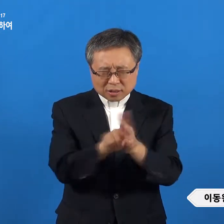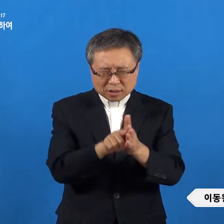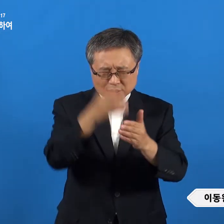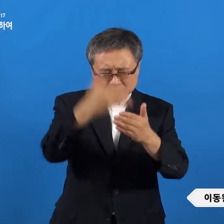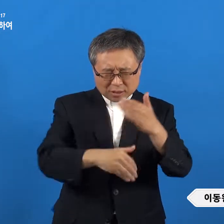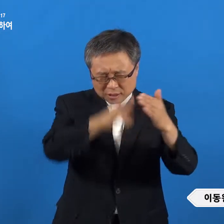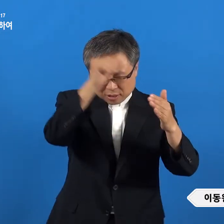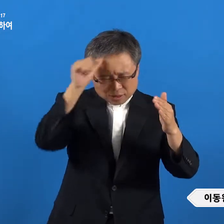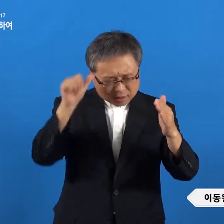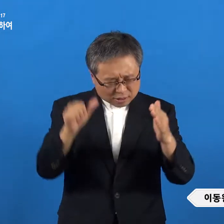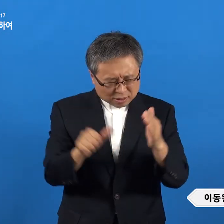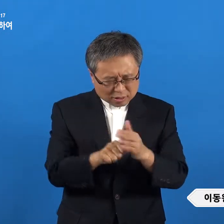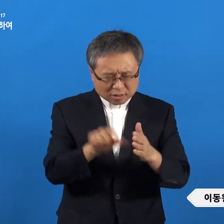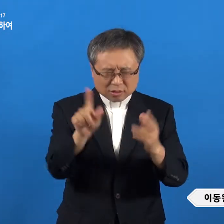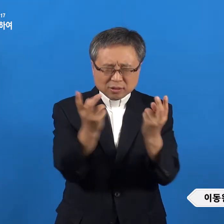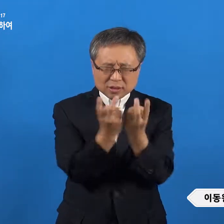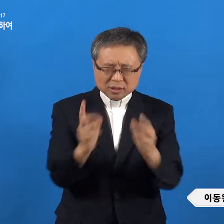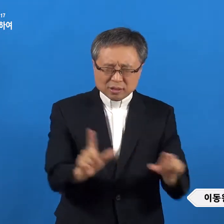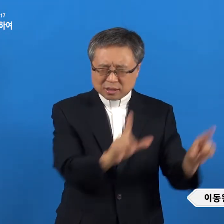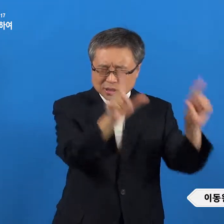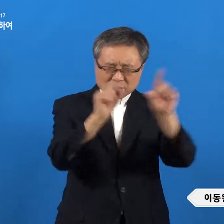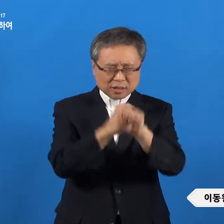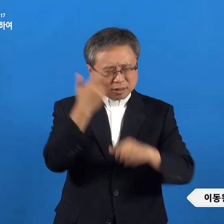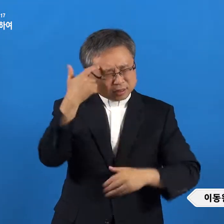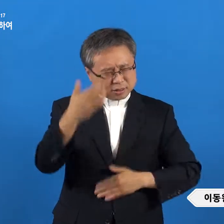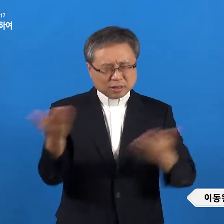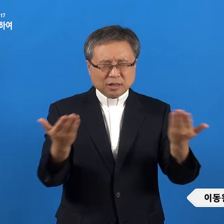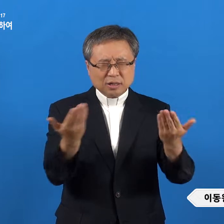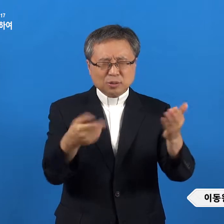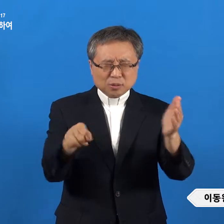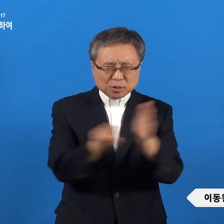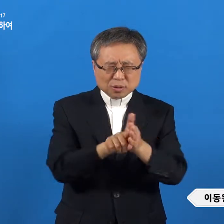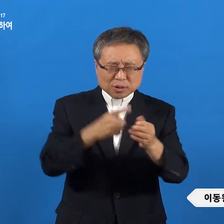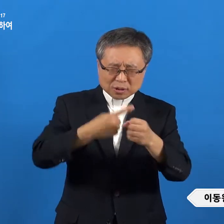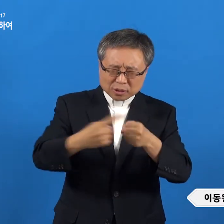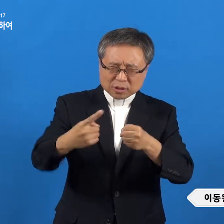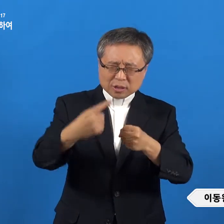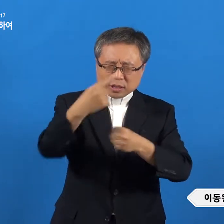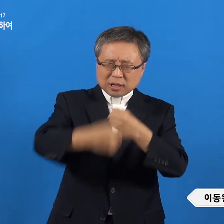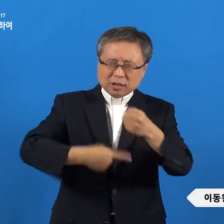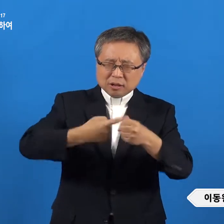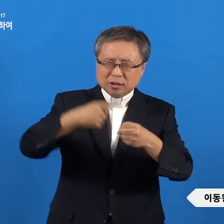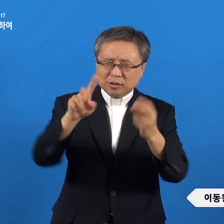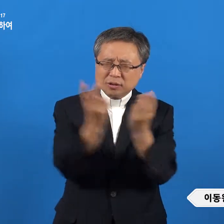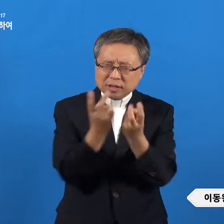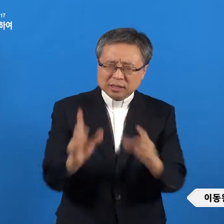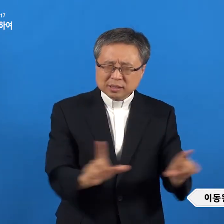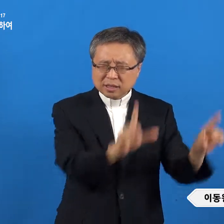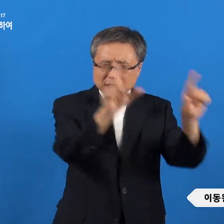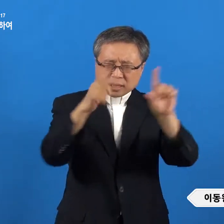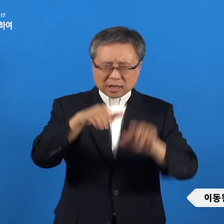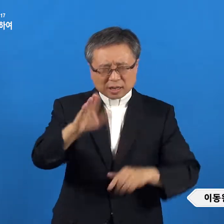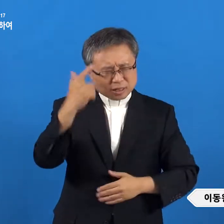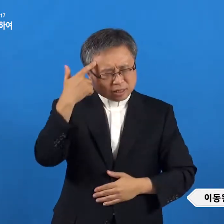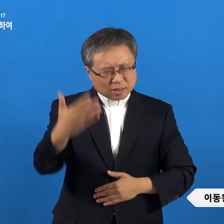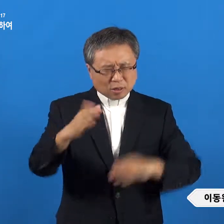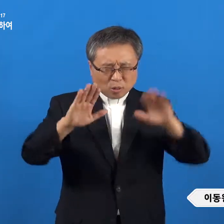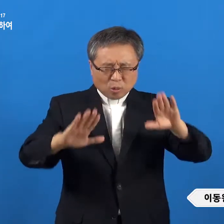인생 어떻게 살아야 할까요? 그것을 위해서 내년도 한 해 어떻게 살아야 할까요? 금년 한 해는 너무 정신없이